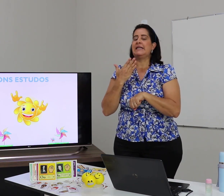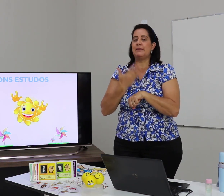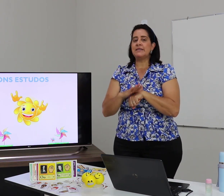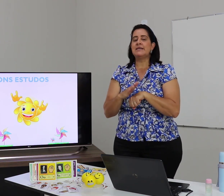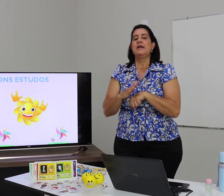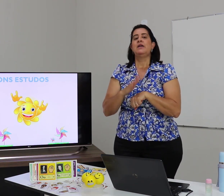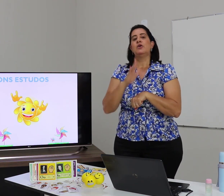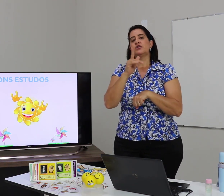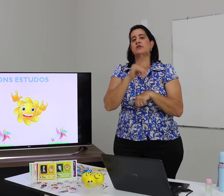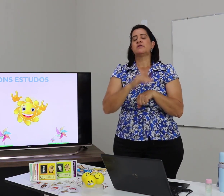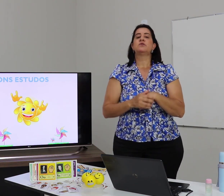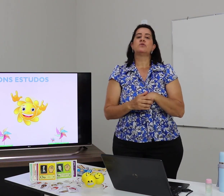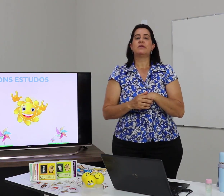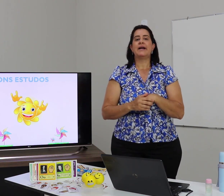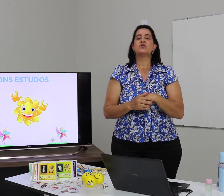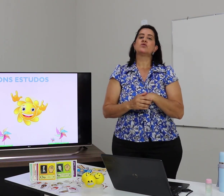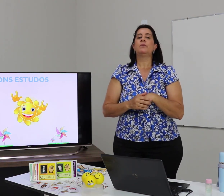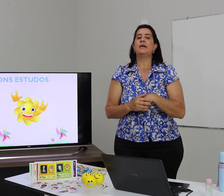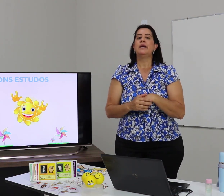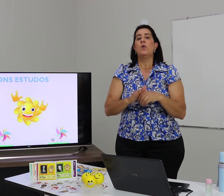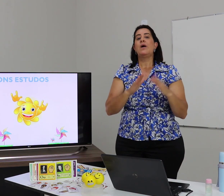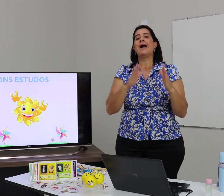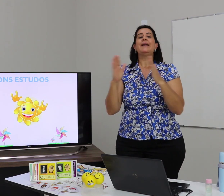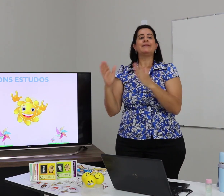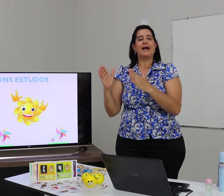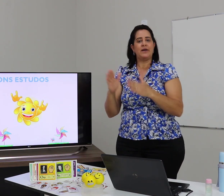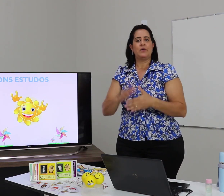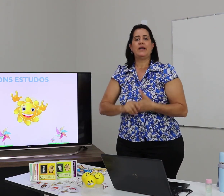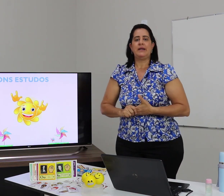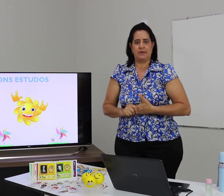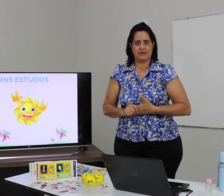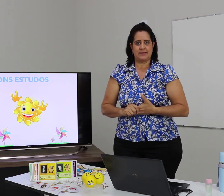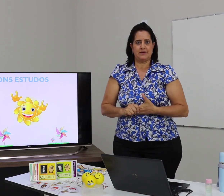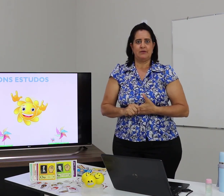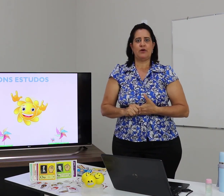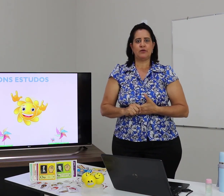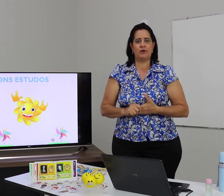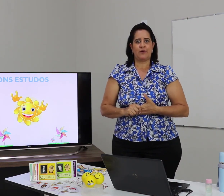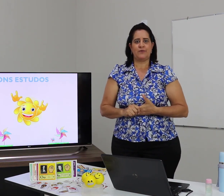Libras e hoje nós vamos estudar sobre o calendário em Libras. Volto logo!